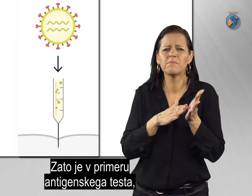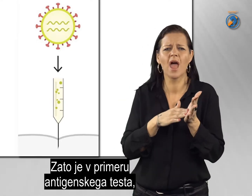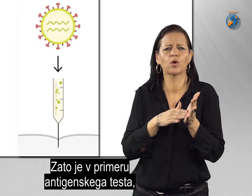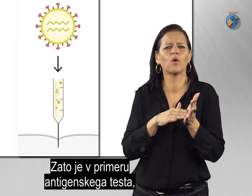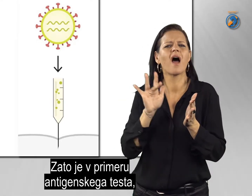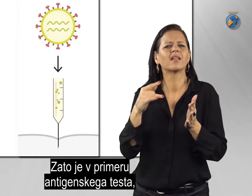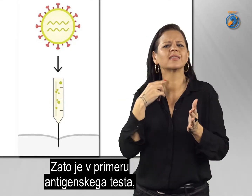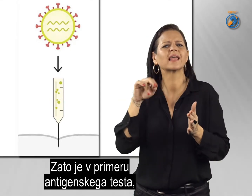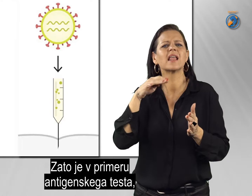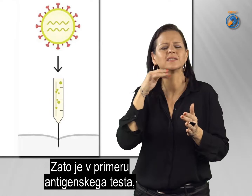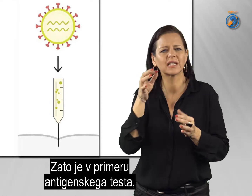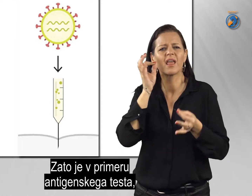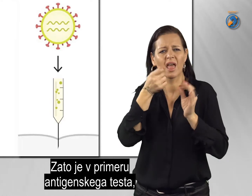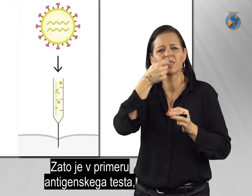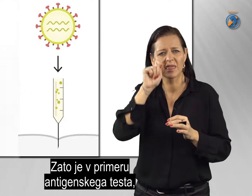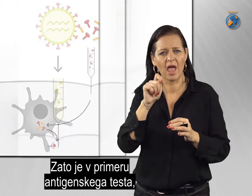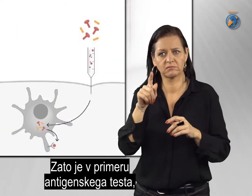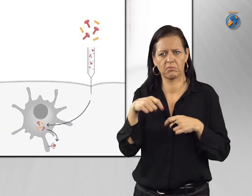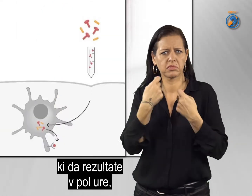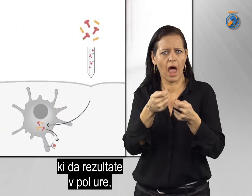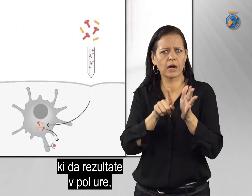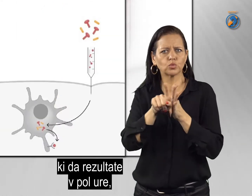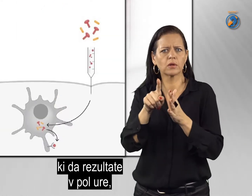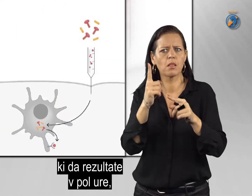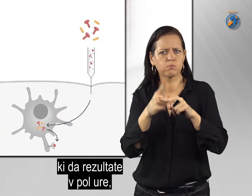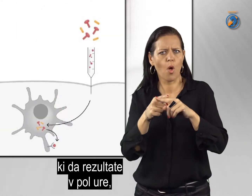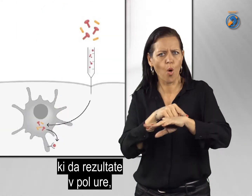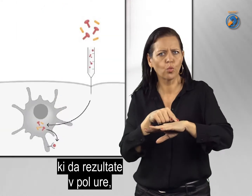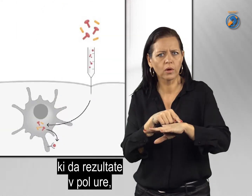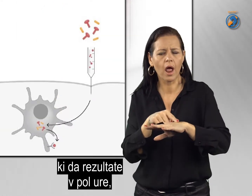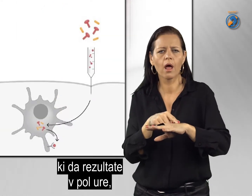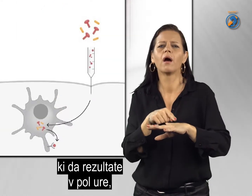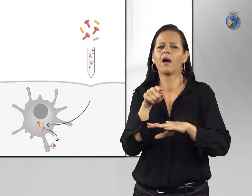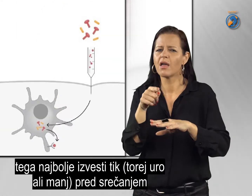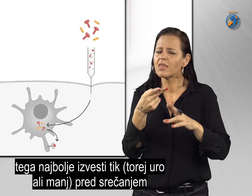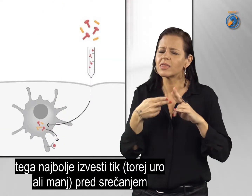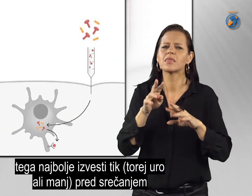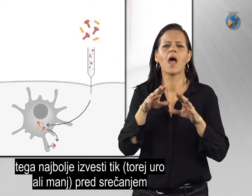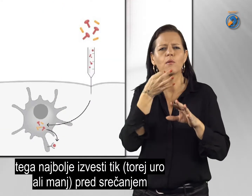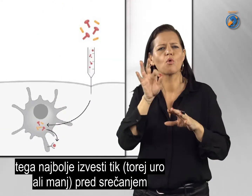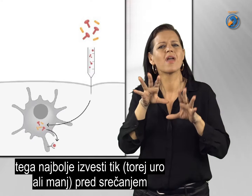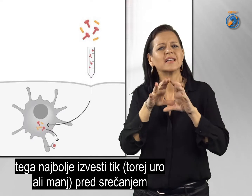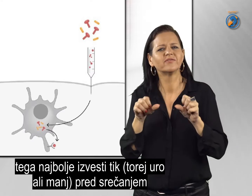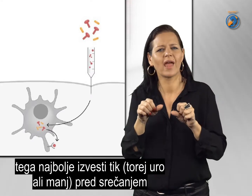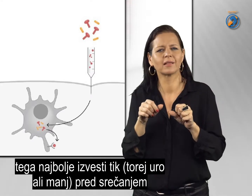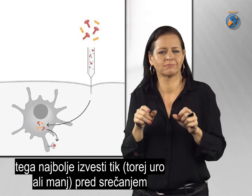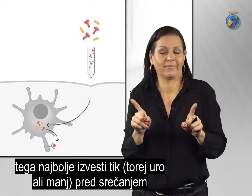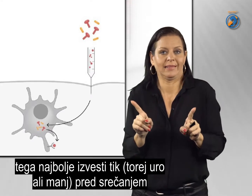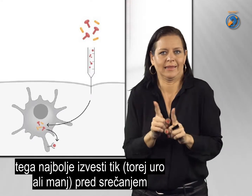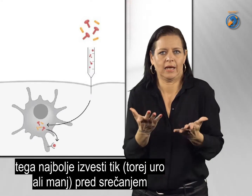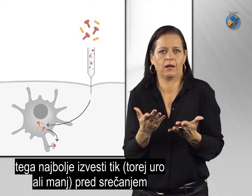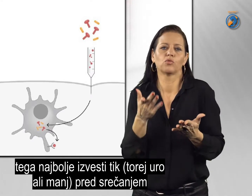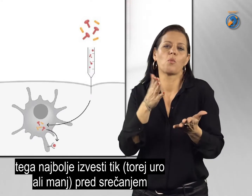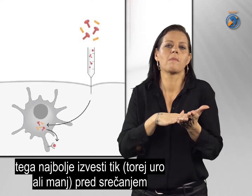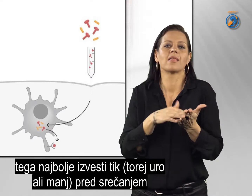Zato je v primeru antigenskega testa, ki da rezultate v pol ure, tega najbolje izvesti tik,